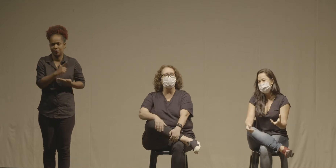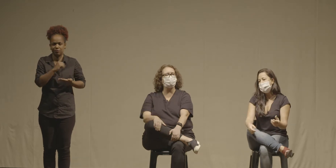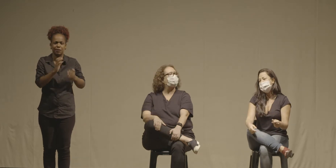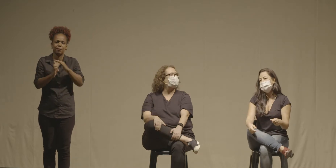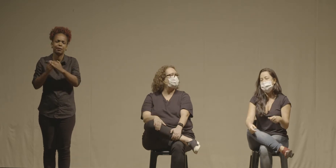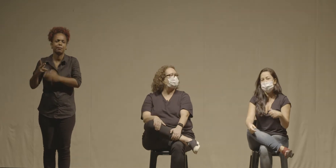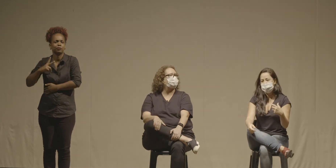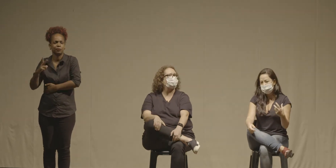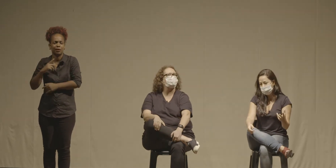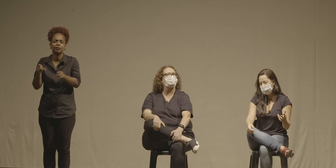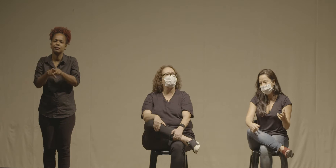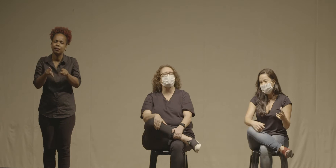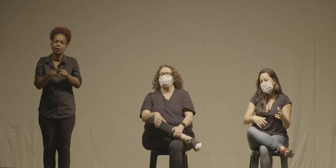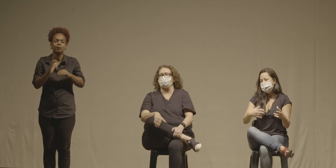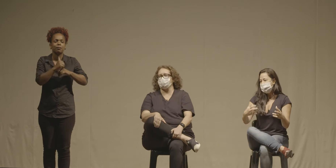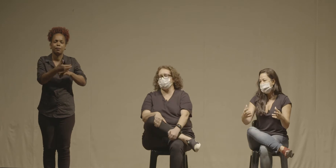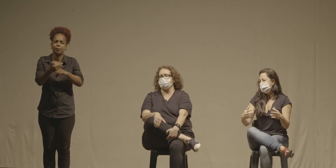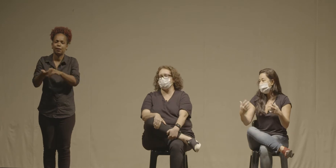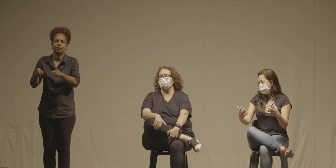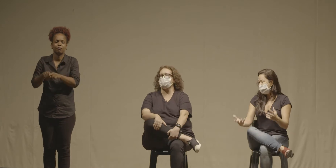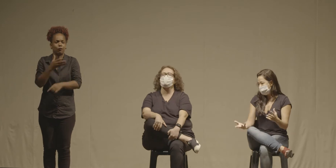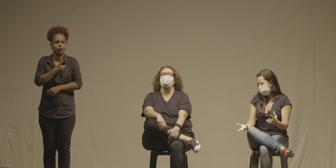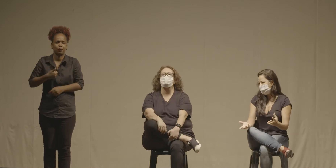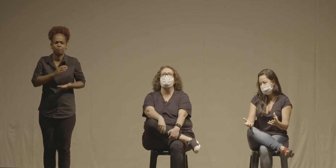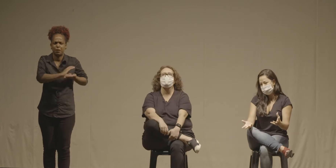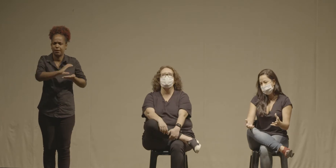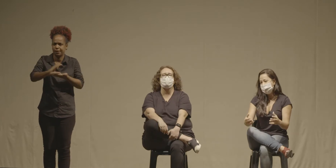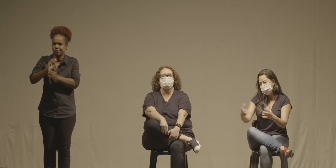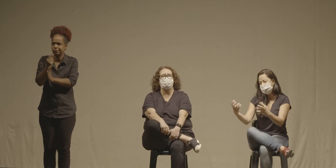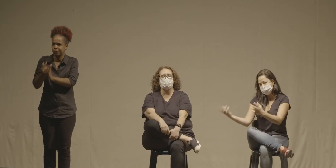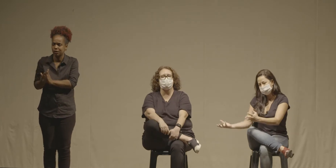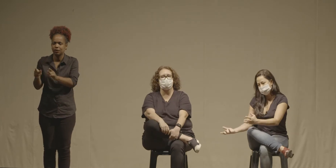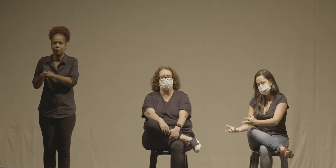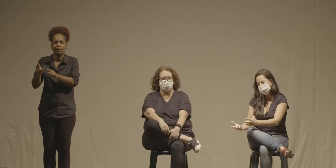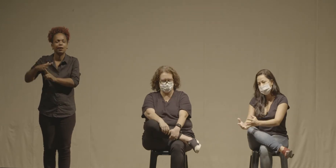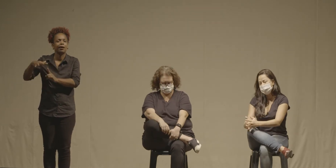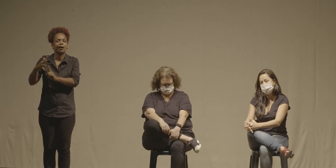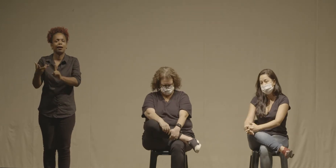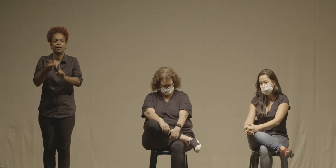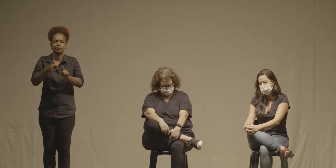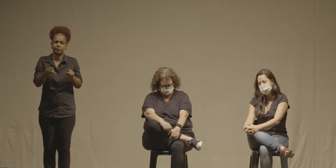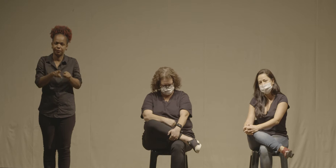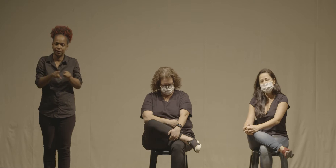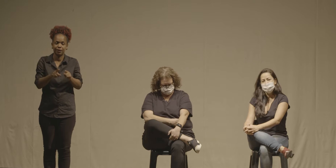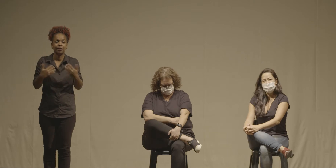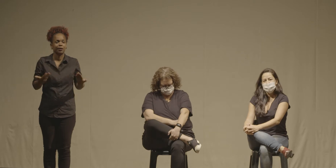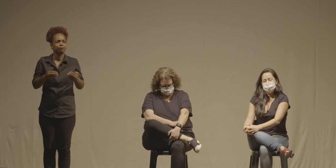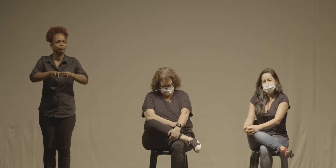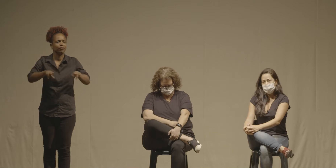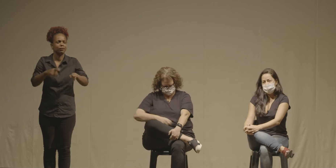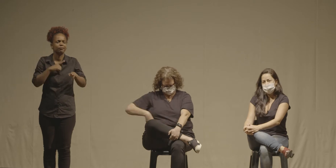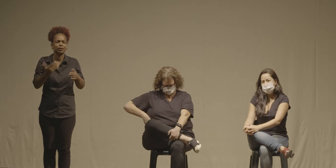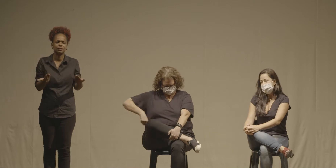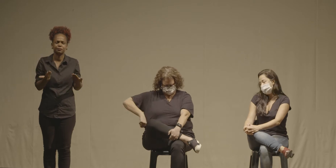empresas privadas e o poder público fazendo esse investimento, não só na arte, né, mas principalmente no audiovisual.